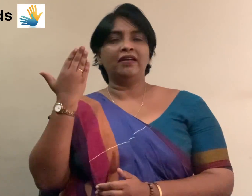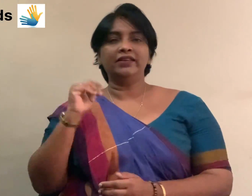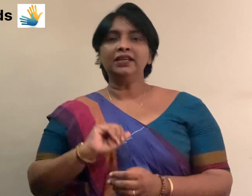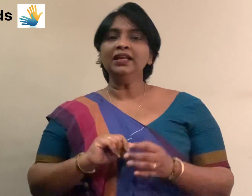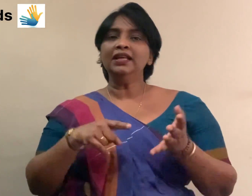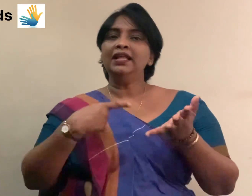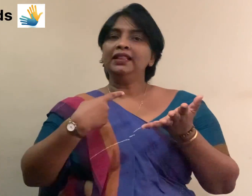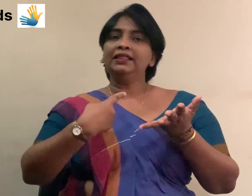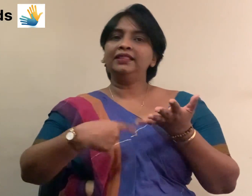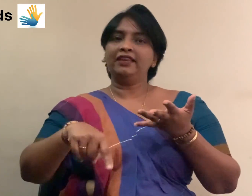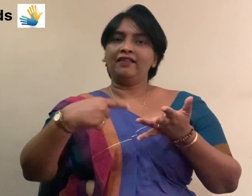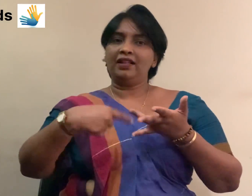ස්වභාවික දේවල්.